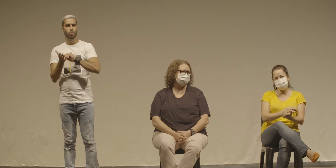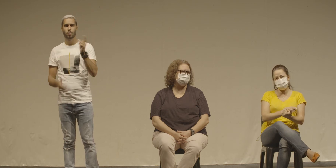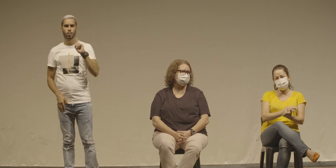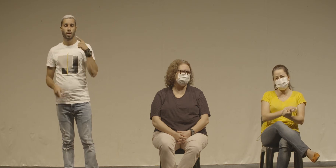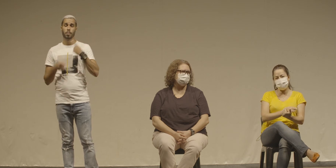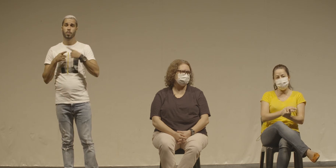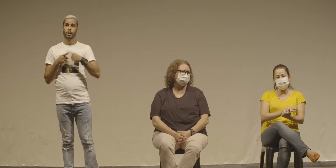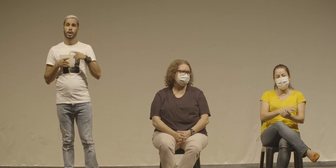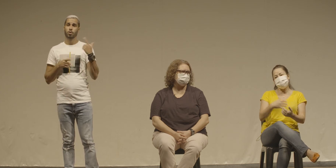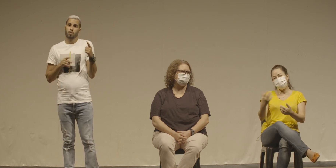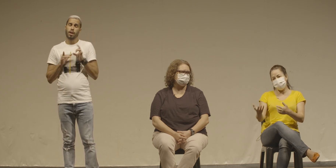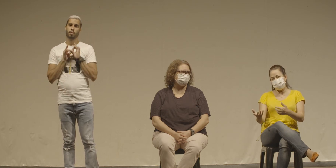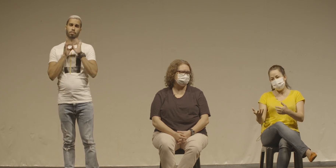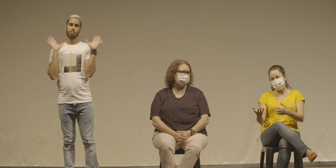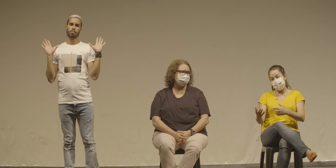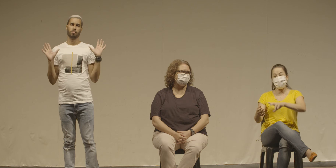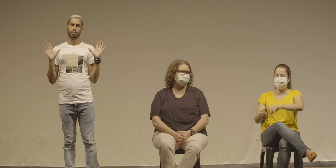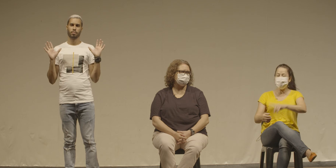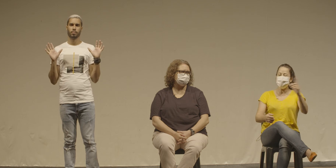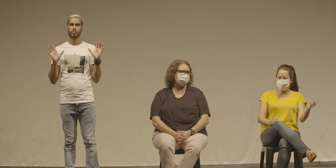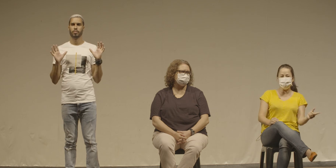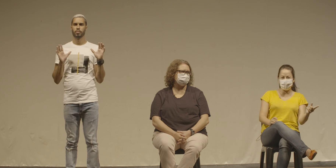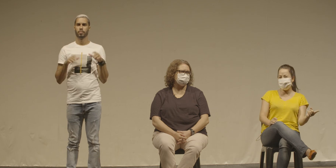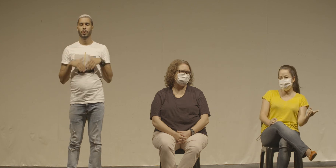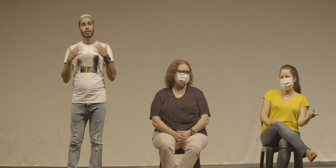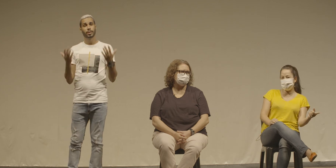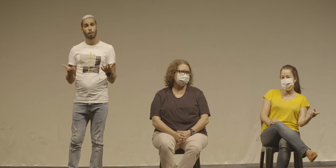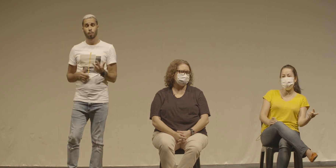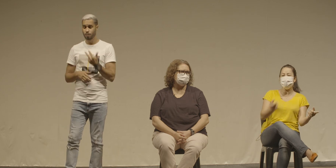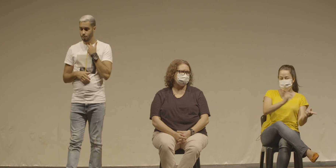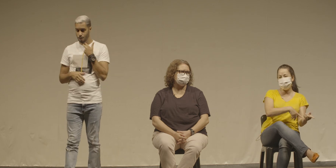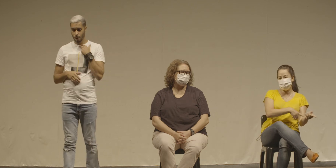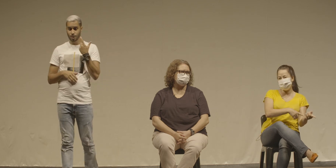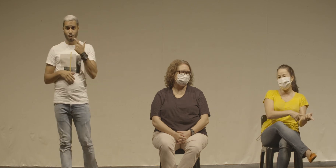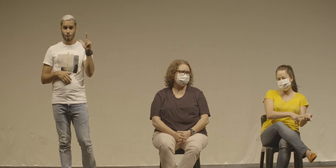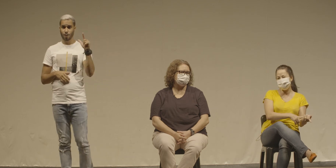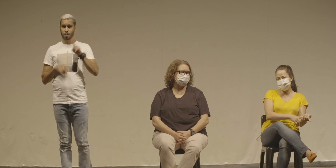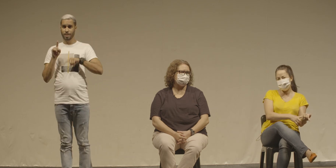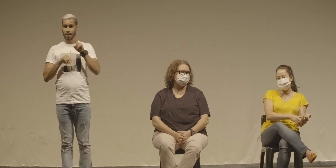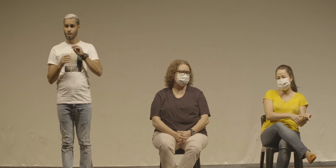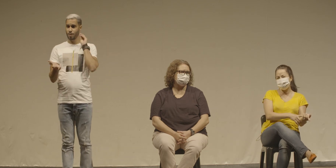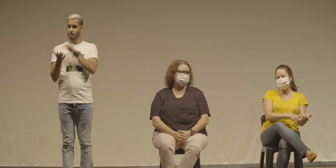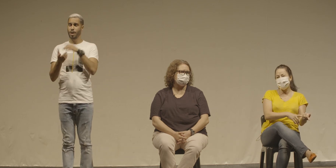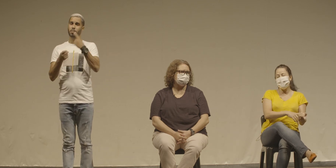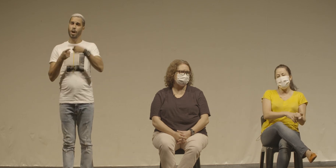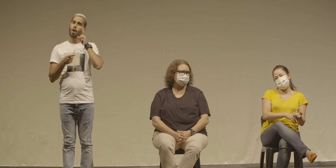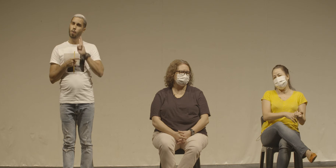não temos autorização, não tinha como colocar. E aí não podemos colocar em nenhum outro material porque continuamos não tendo